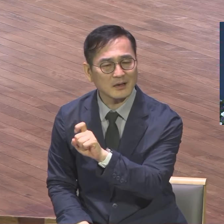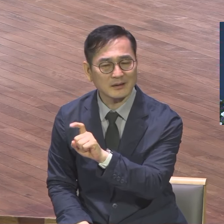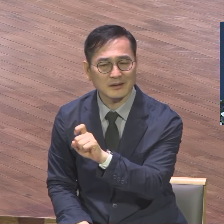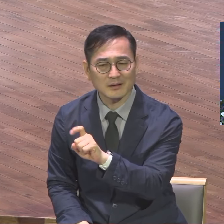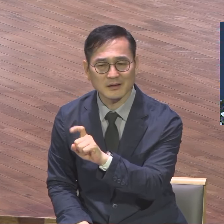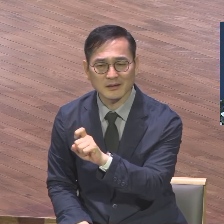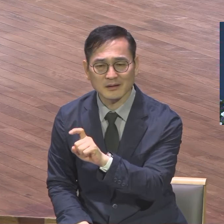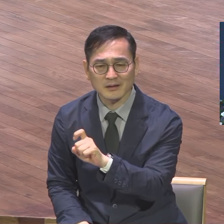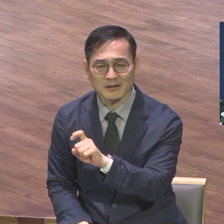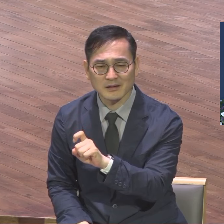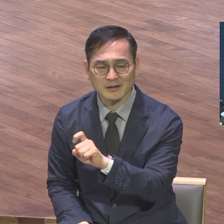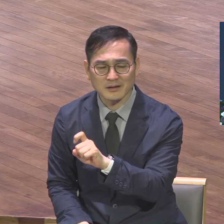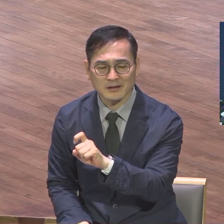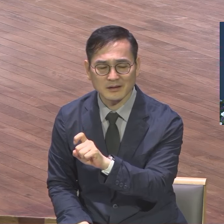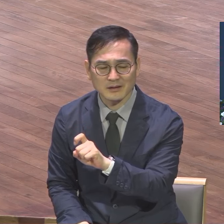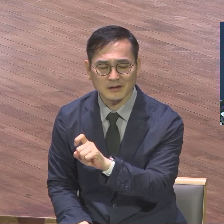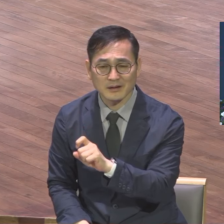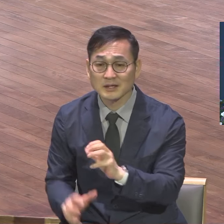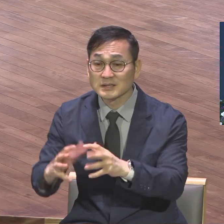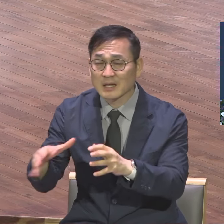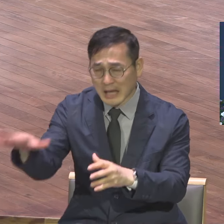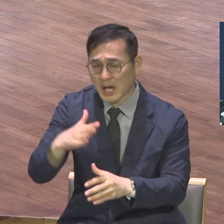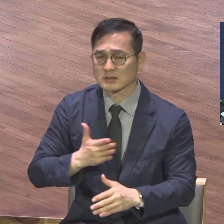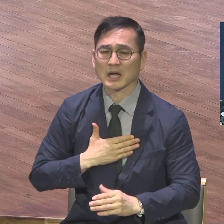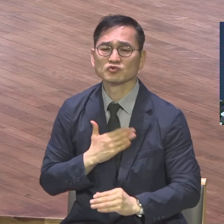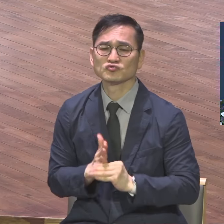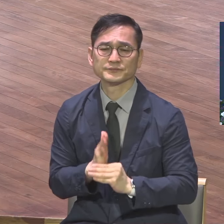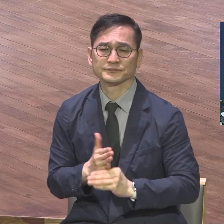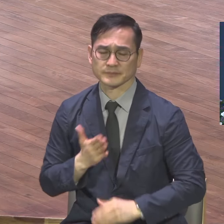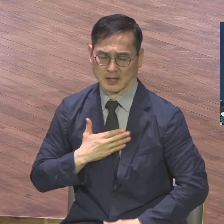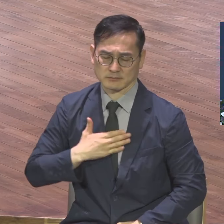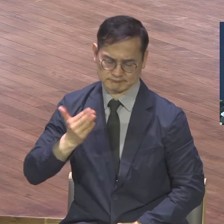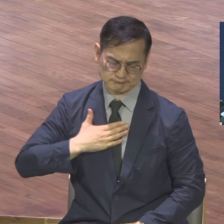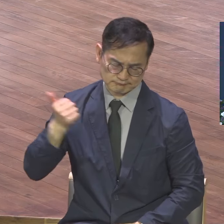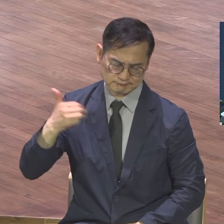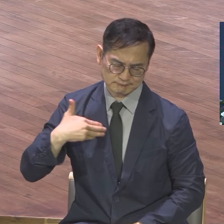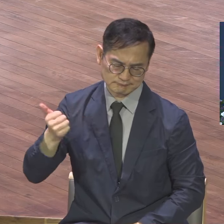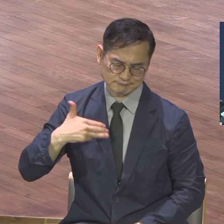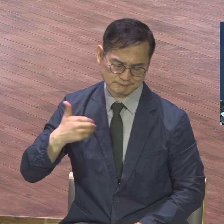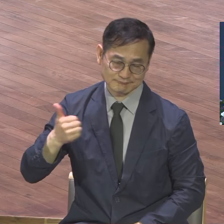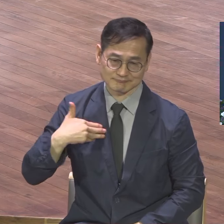세상 사람들 그렇잖아요. 언제나 나 중심이잖아요, 나 중심. 나 중심.